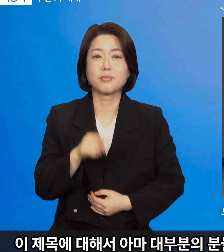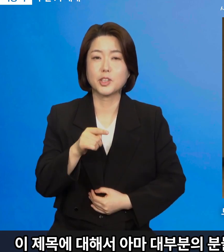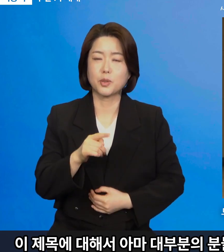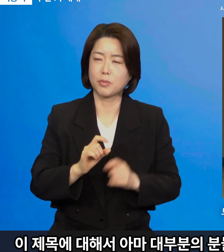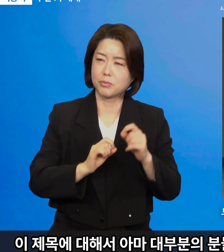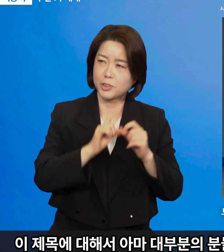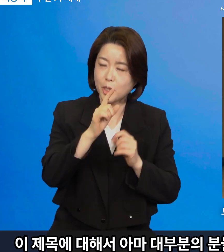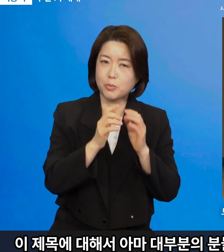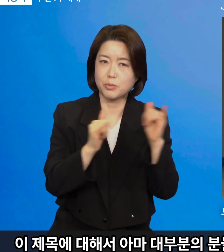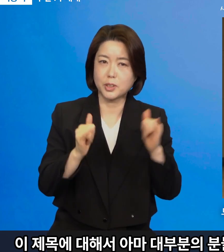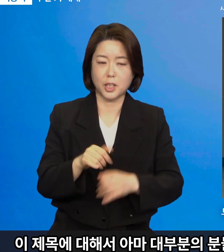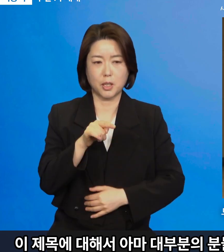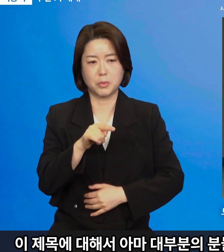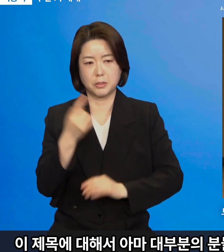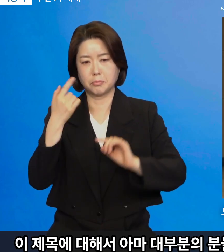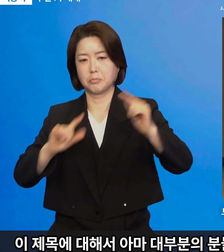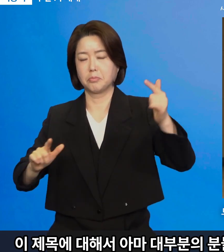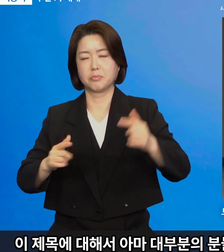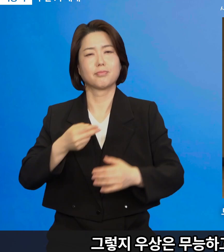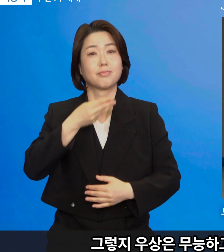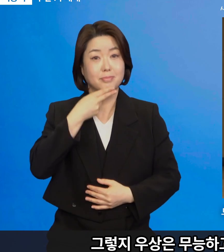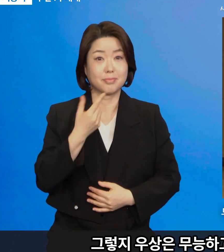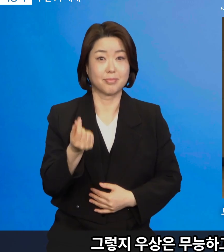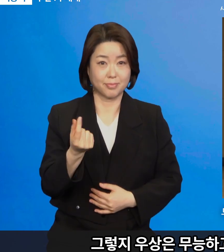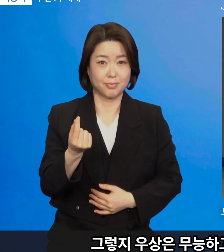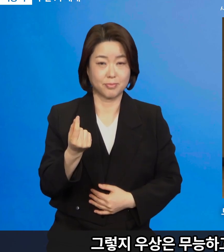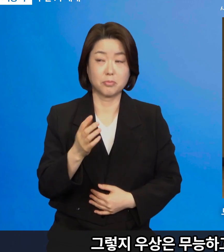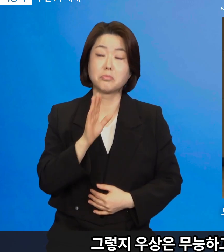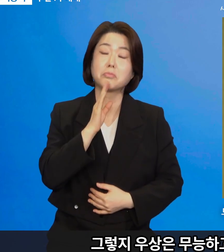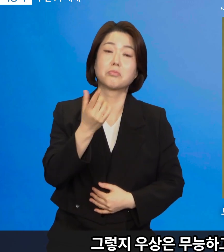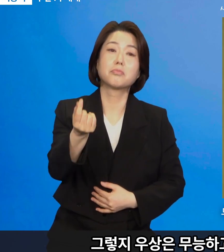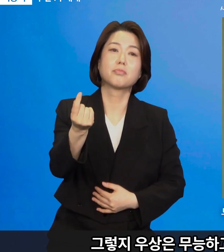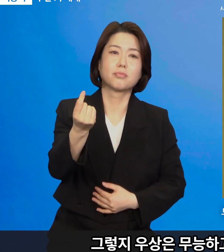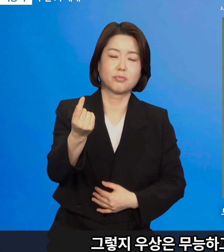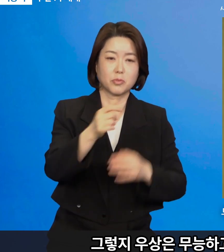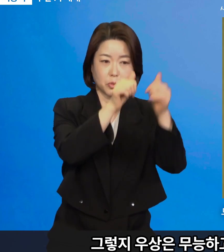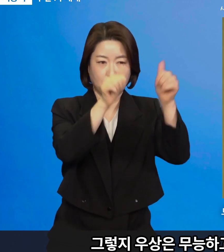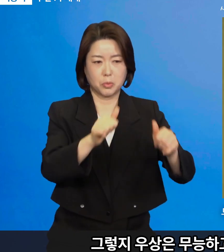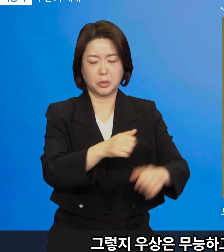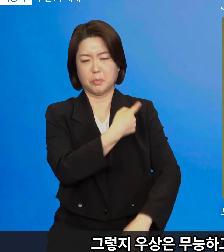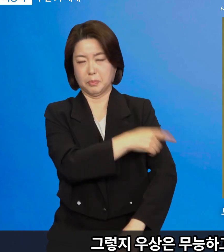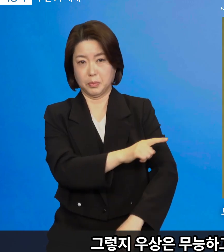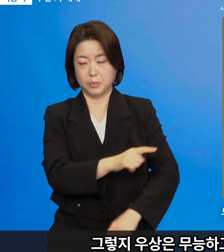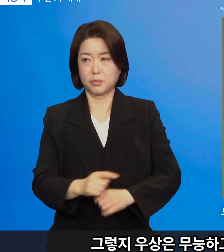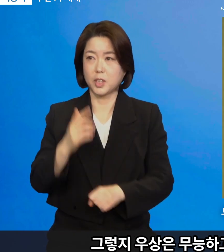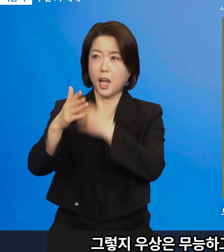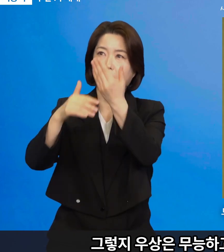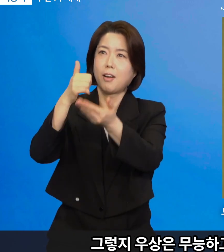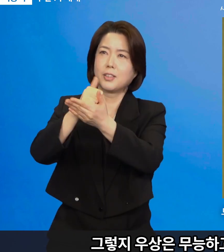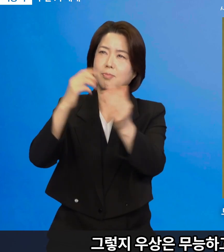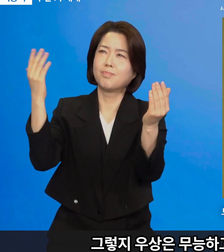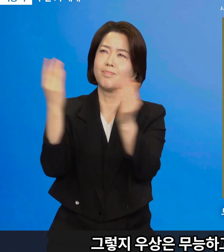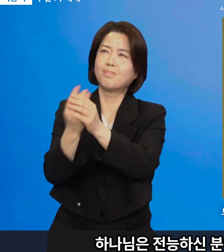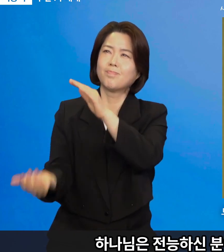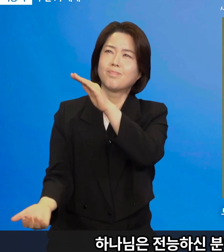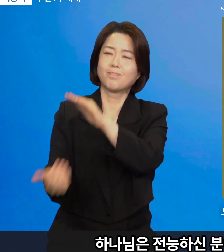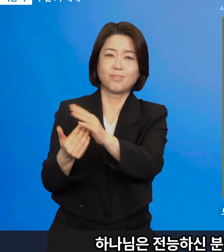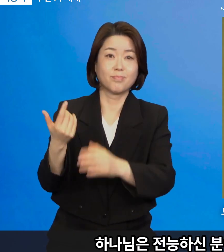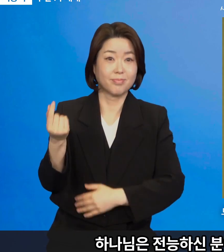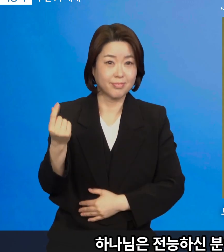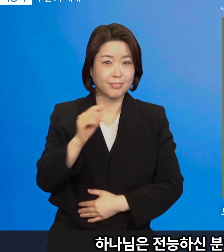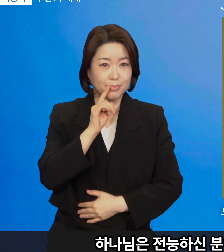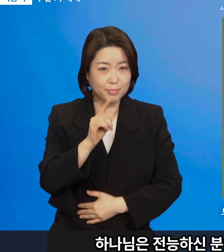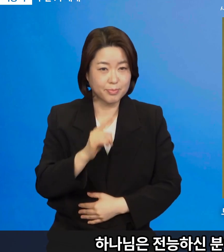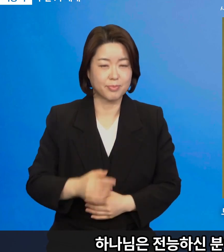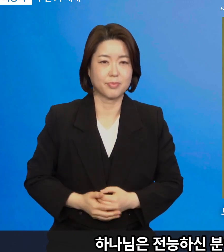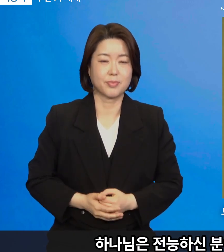분들은 이의를 제기하지 않으실 겁니다. 그렇지, 우상은 무능하고 하나님이 전능하시지. 하나님은